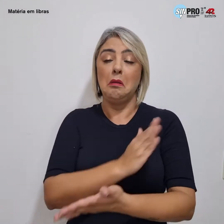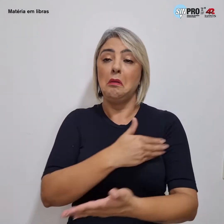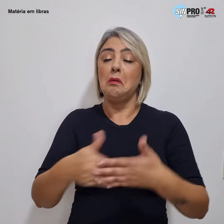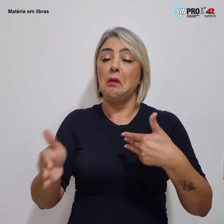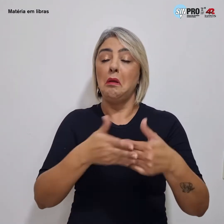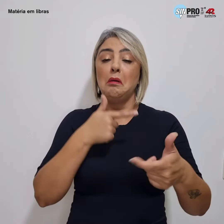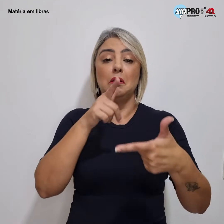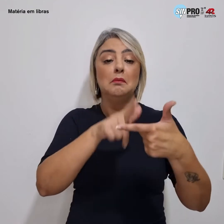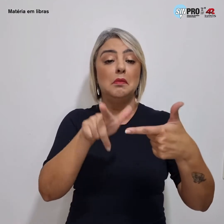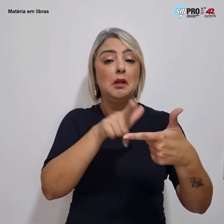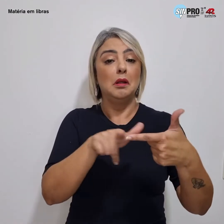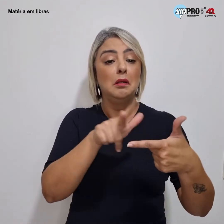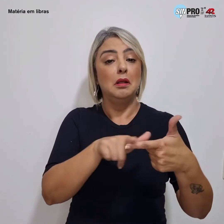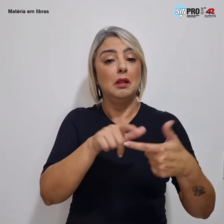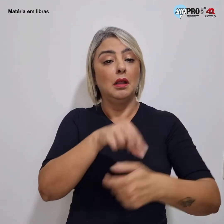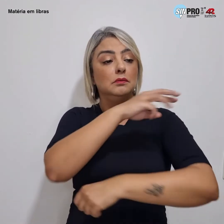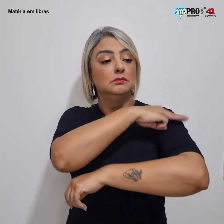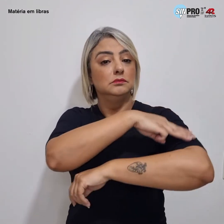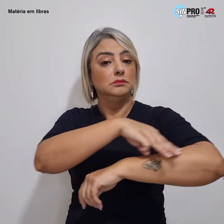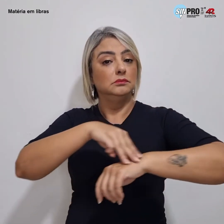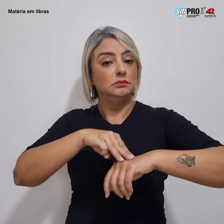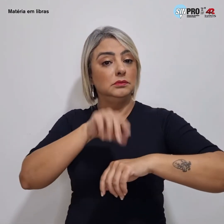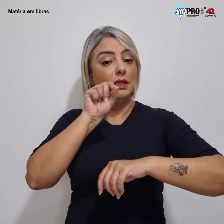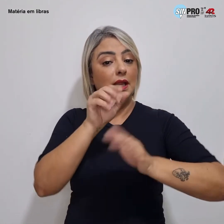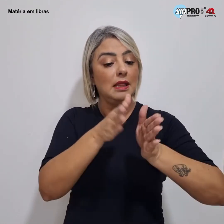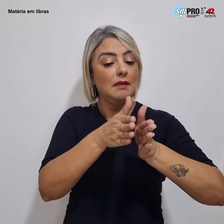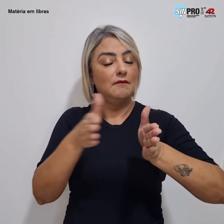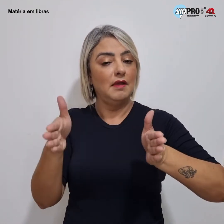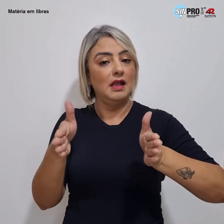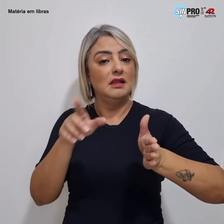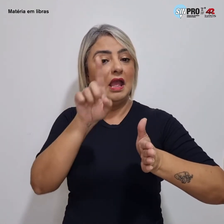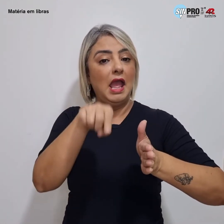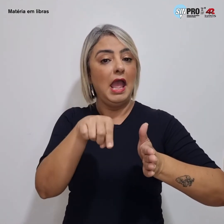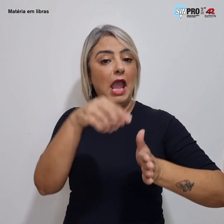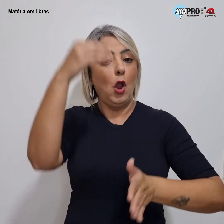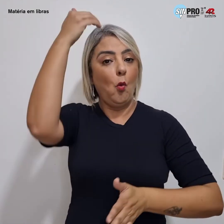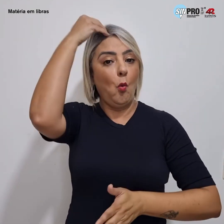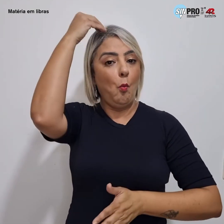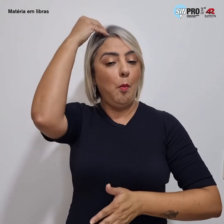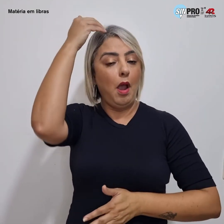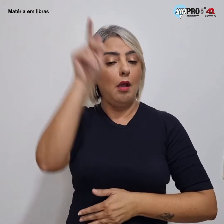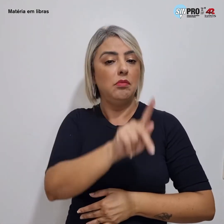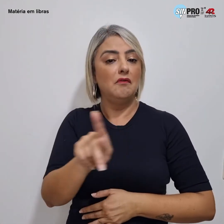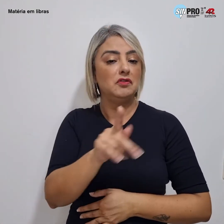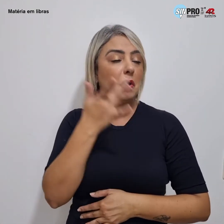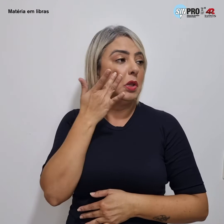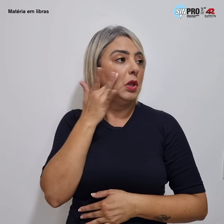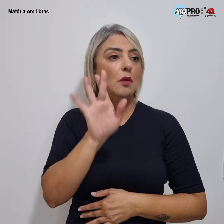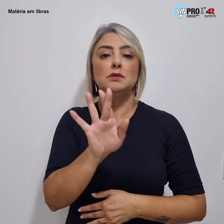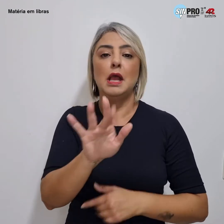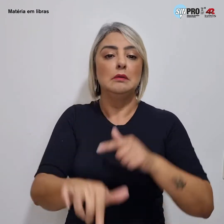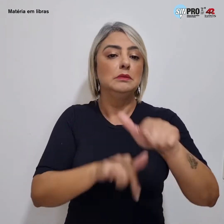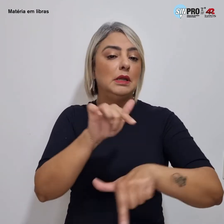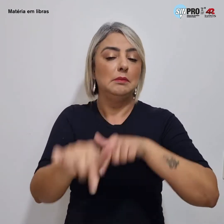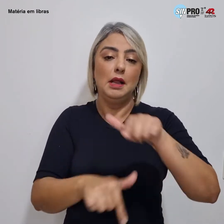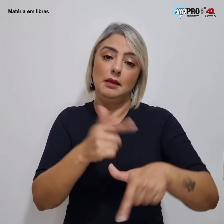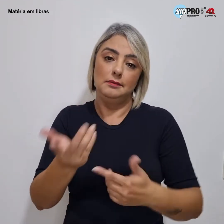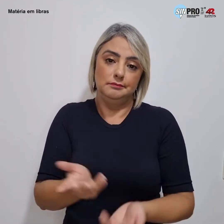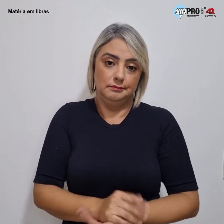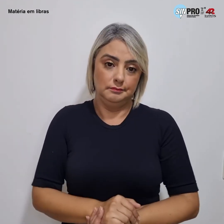qualquer problema na execução do magistério nessa fase é do professor, que não sabe lidar com